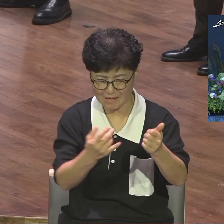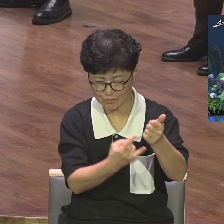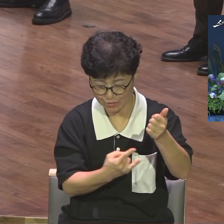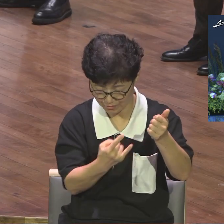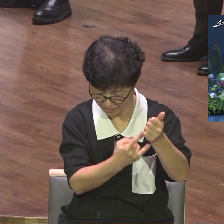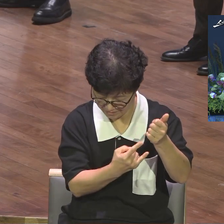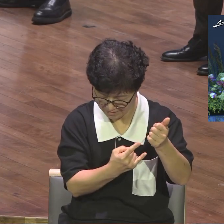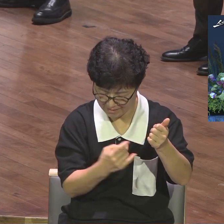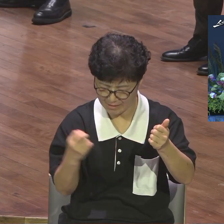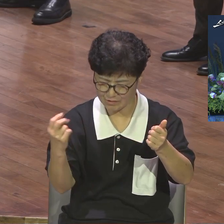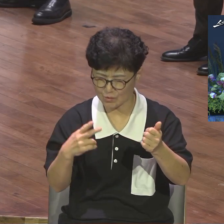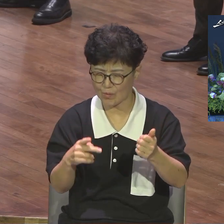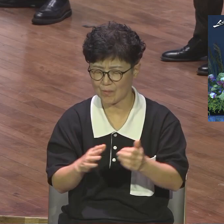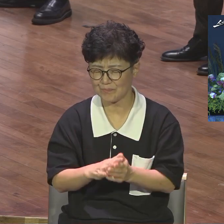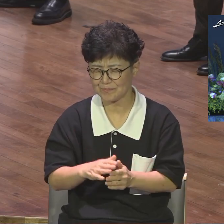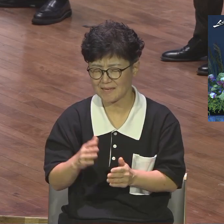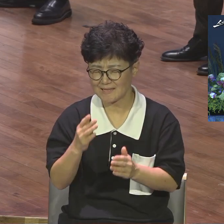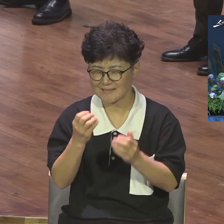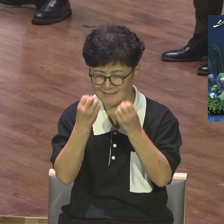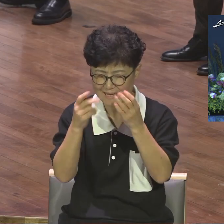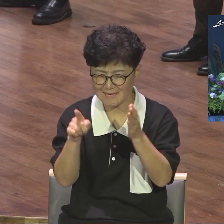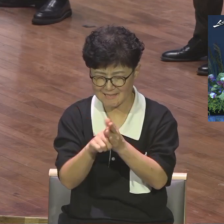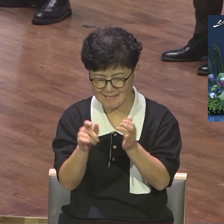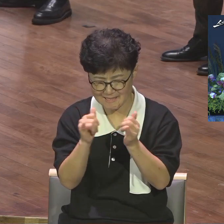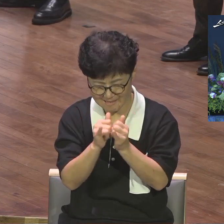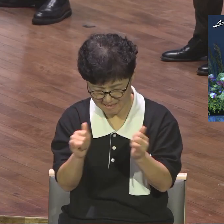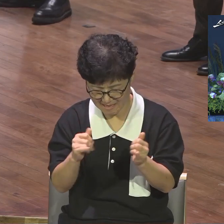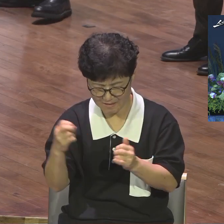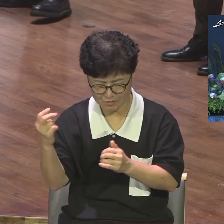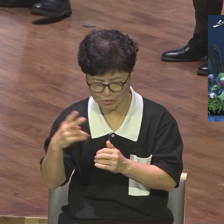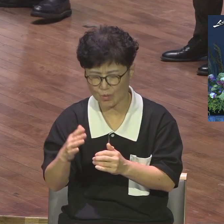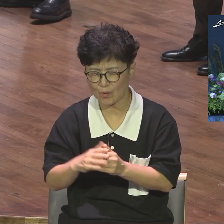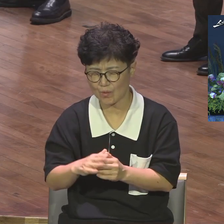정착과 질병자 치유에 담임 목사님의 미주